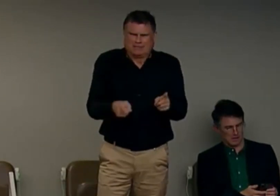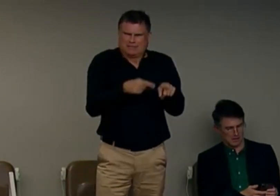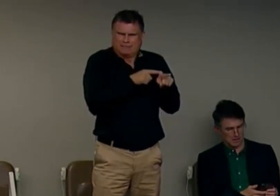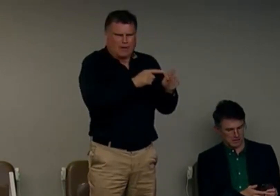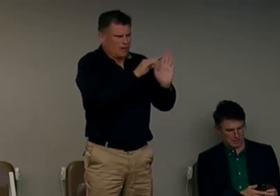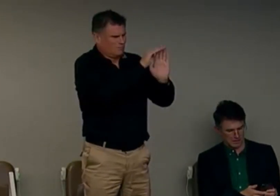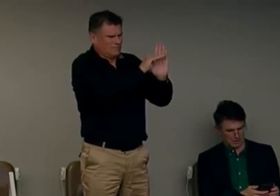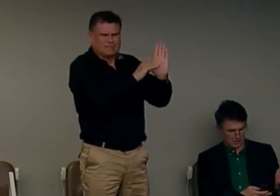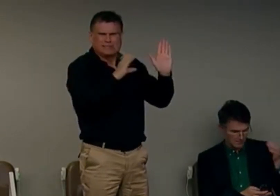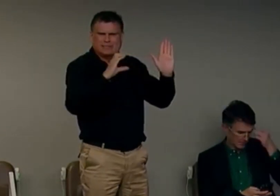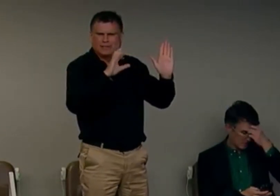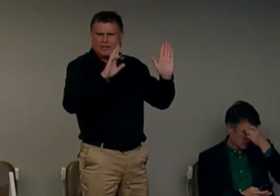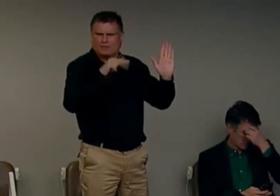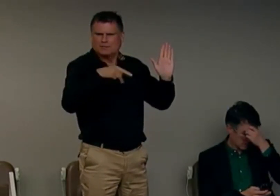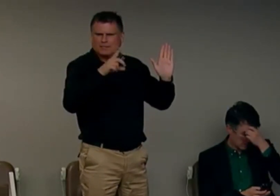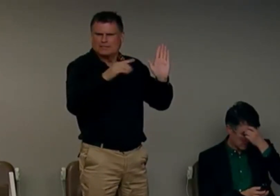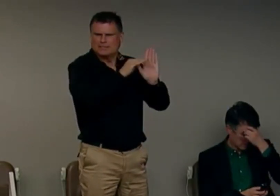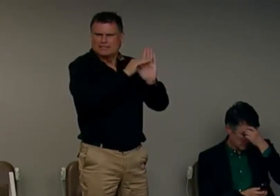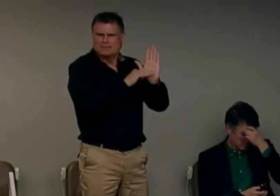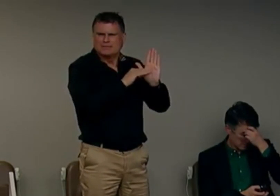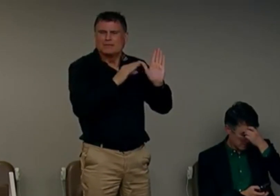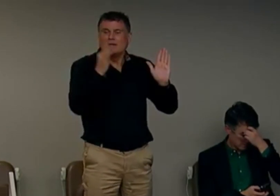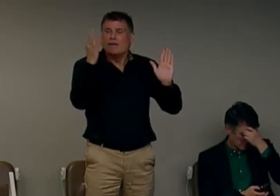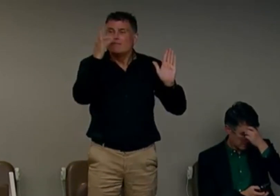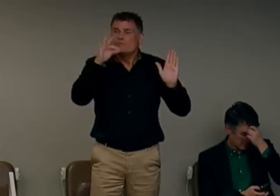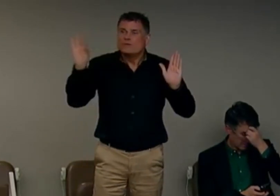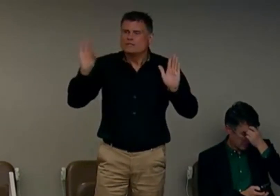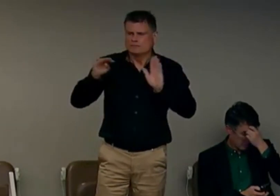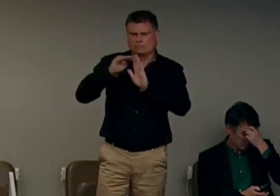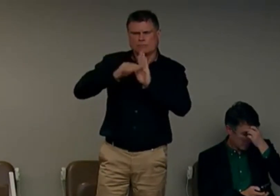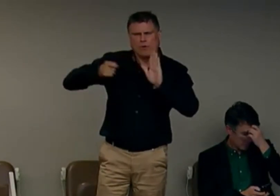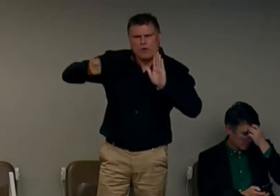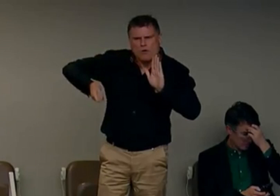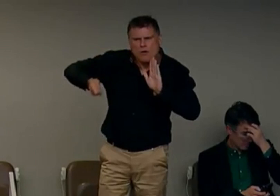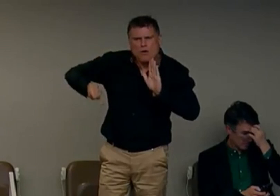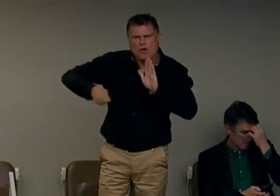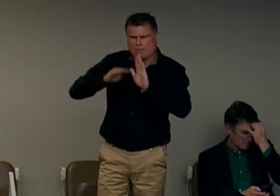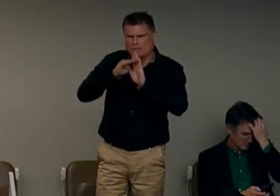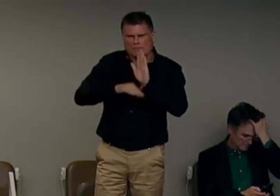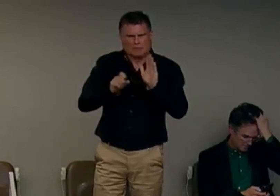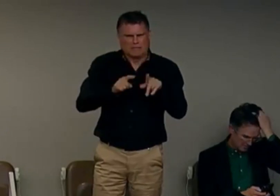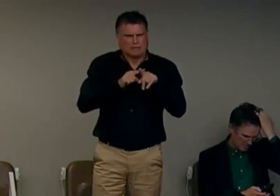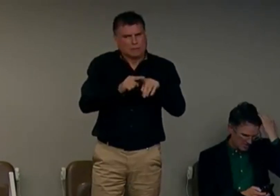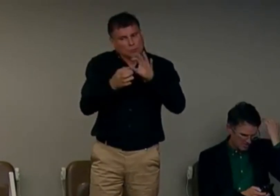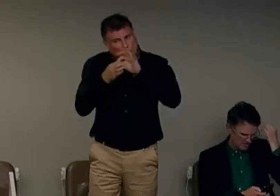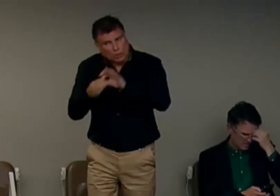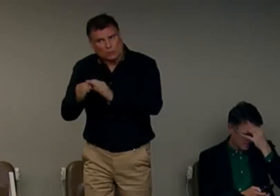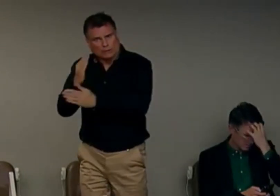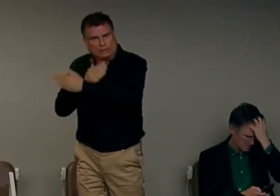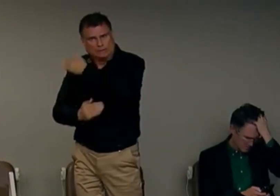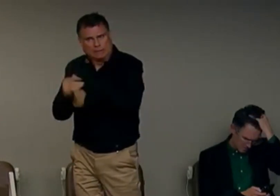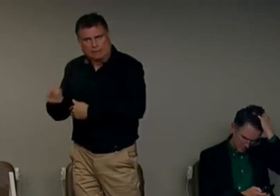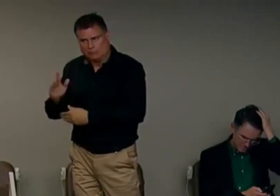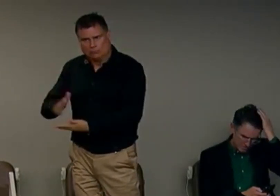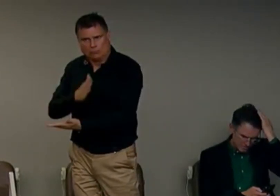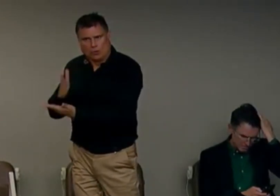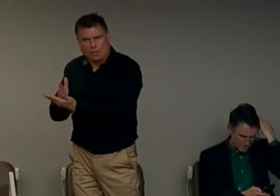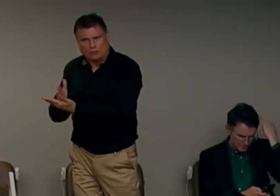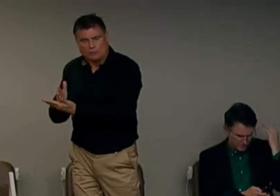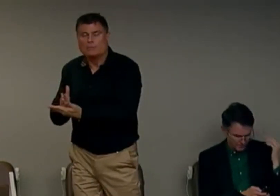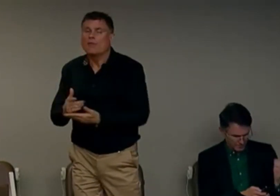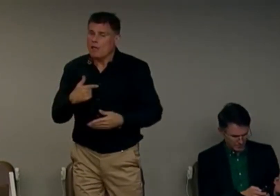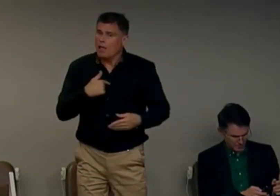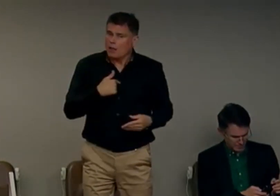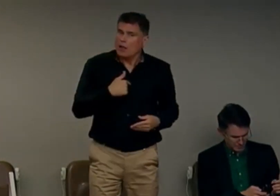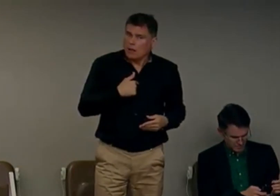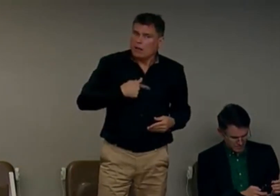référence. Nous sommes associés aux travaux du Comité interministériel du handicap, présidé par le